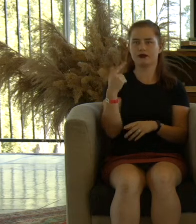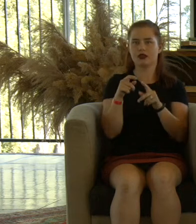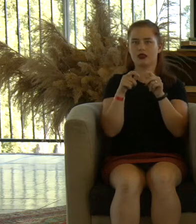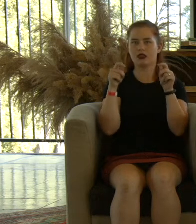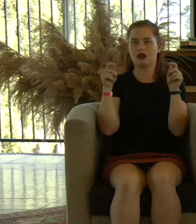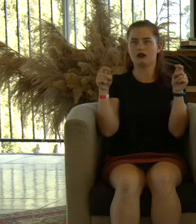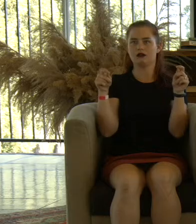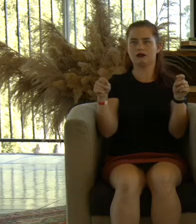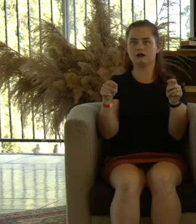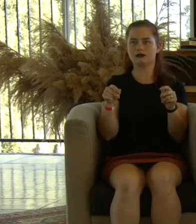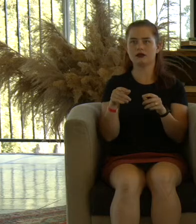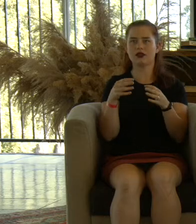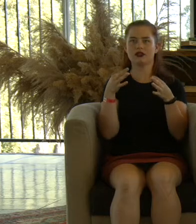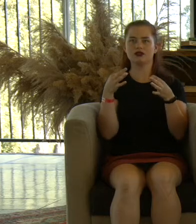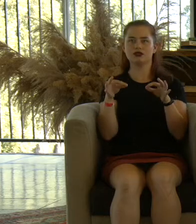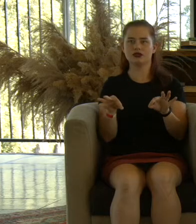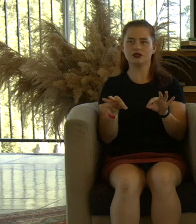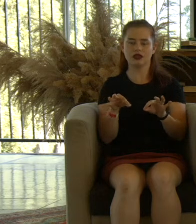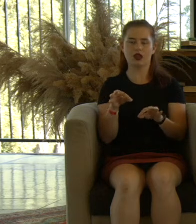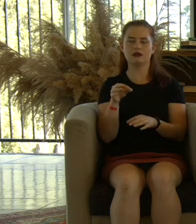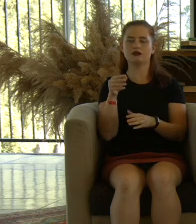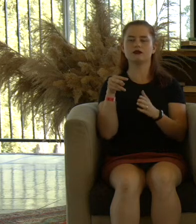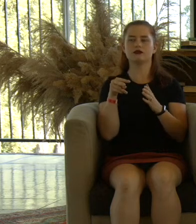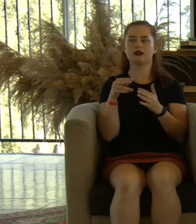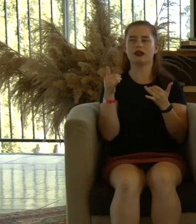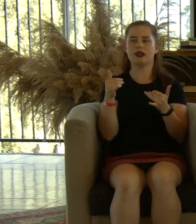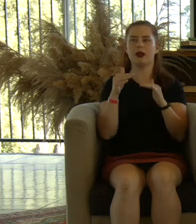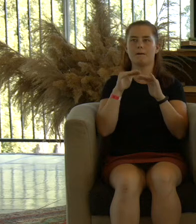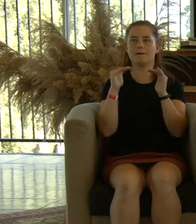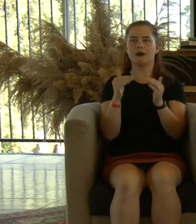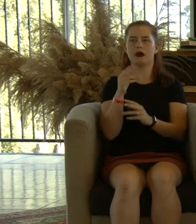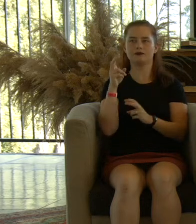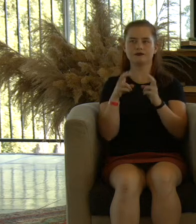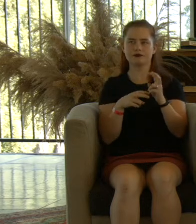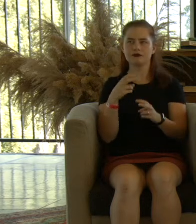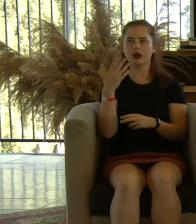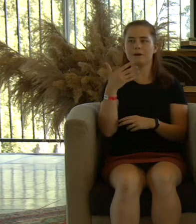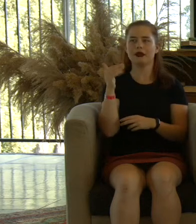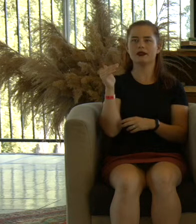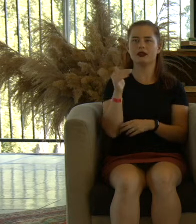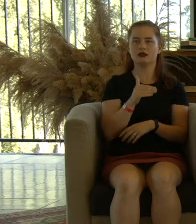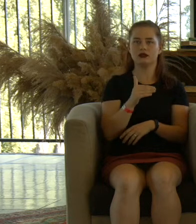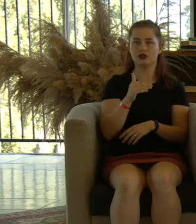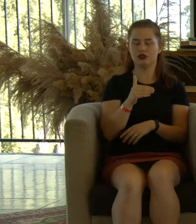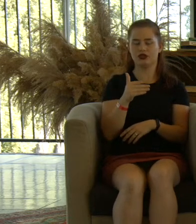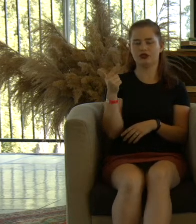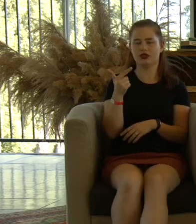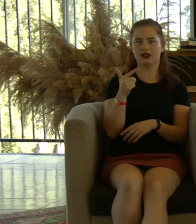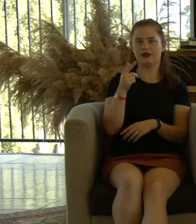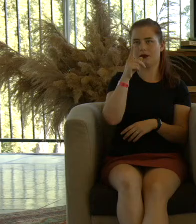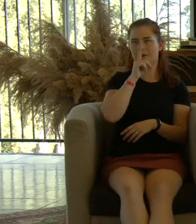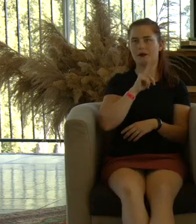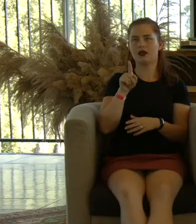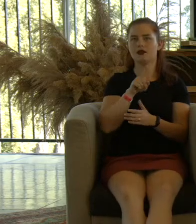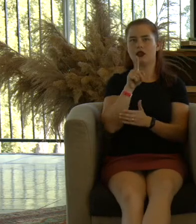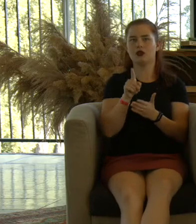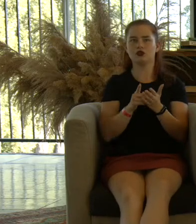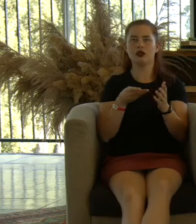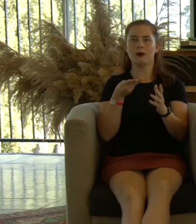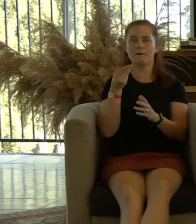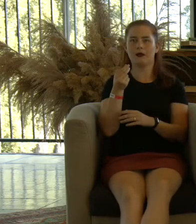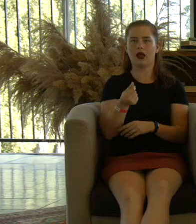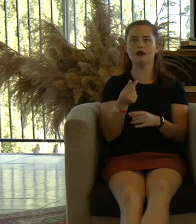малых виноделов. Она стоила 500 тысяч гривен в год. 50 тысяч гривен в месяц, там 40, да, вы должны были